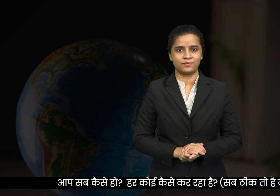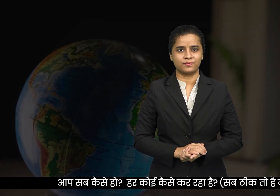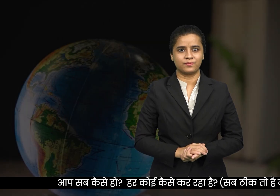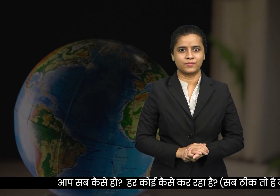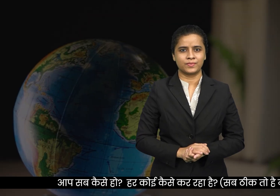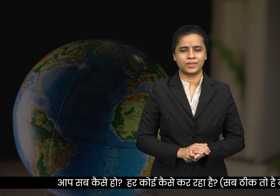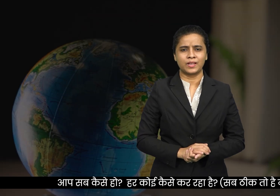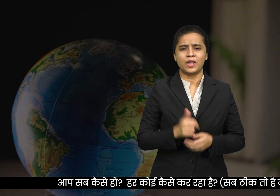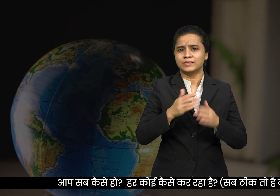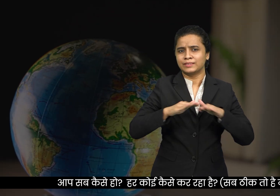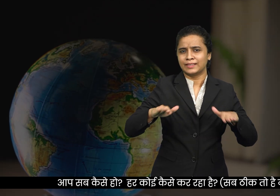सब ठीक तो हो ना?